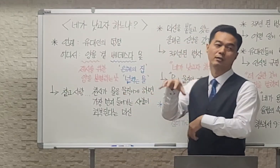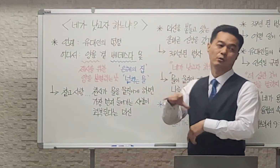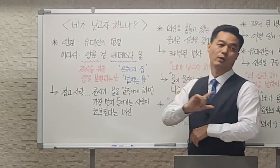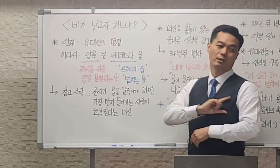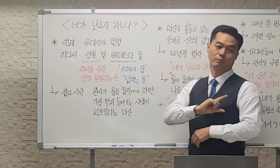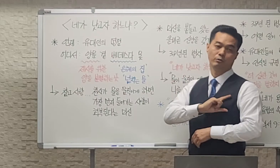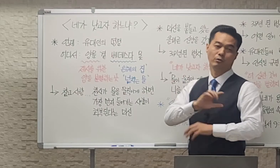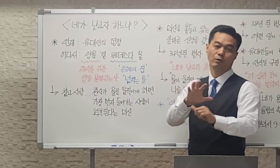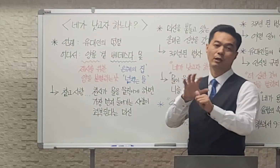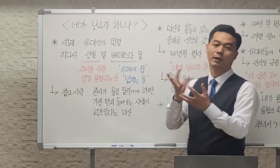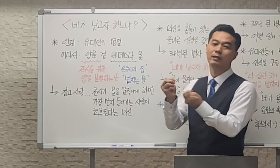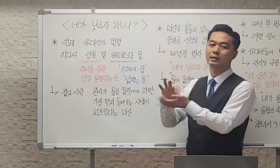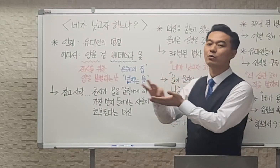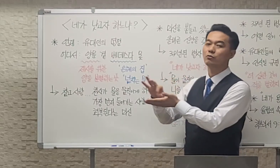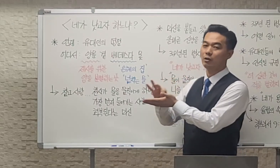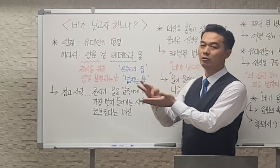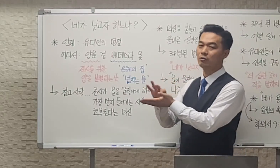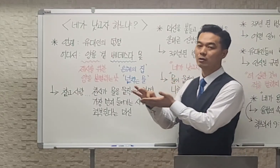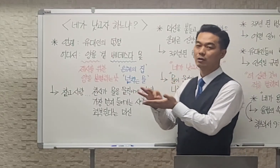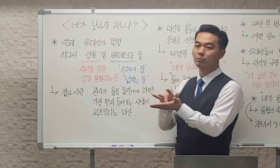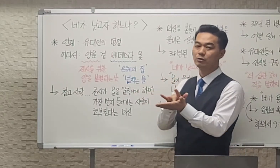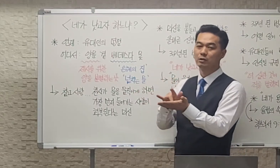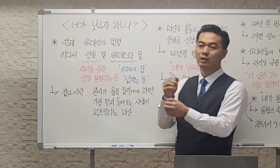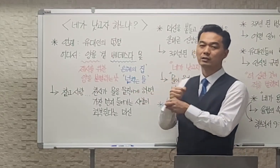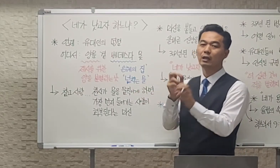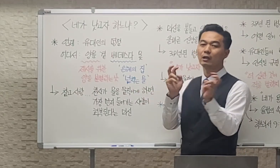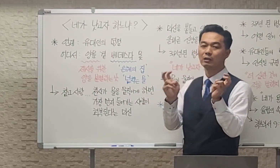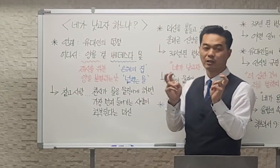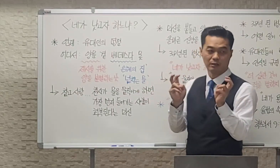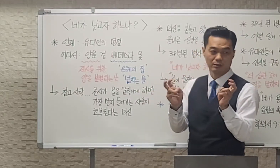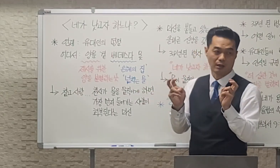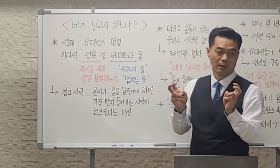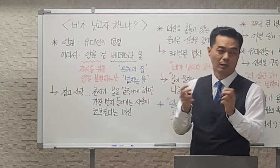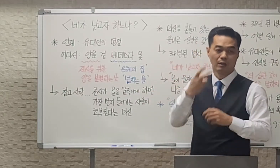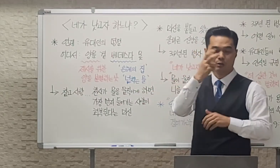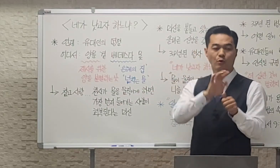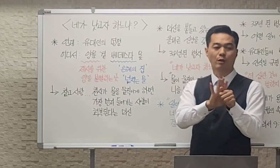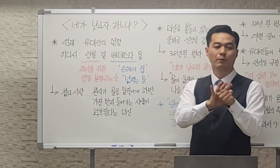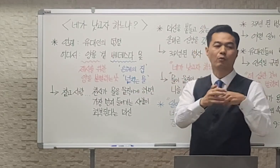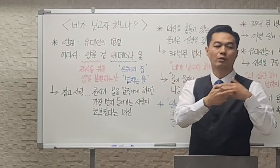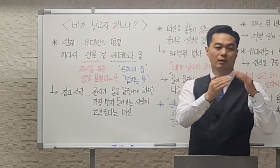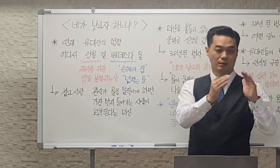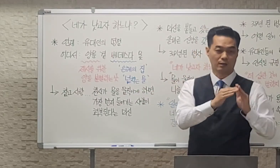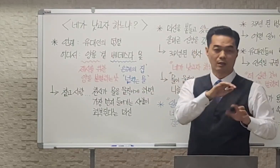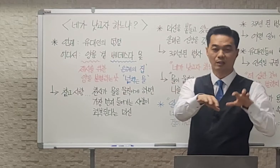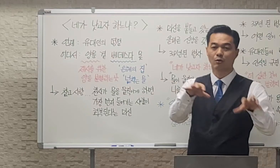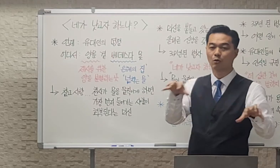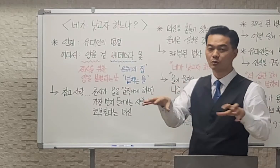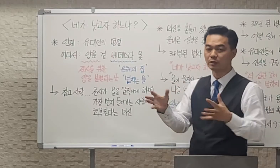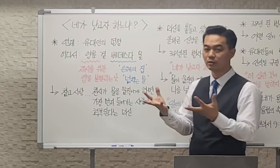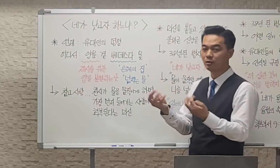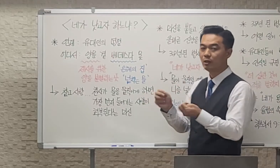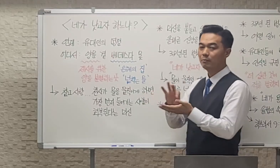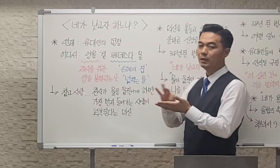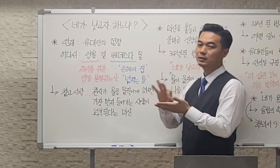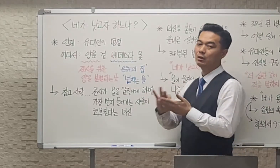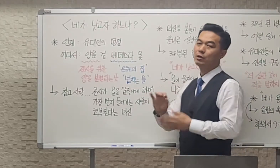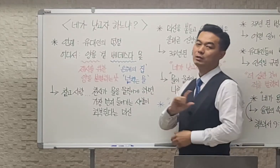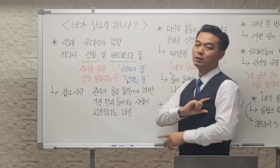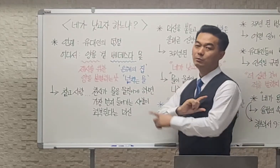장소의 이름으로 많이 사용돼요. 그래서 무슨 제약회사라든가 요양병원이라든가 이런 곳곳에서 많이 사용하는